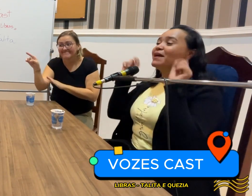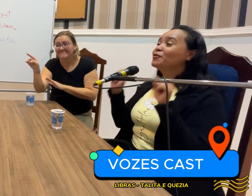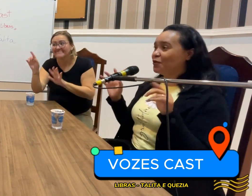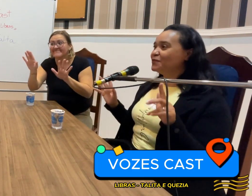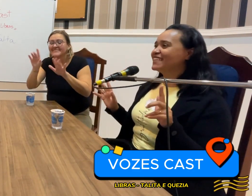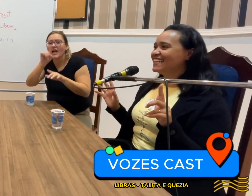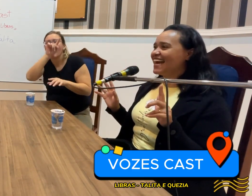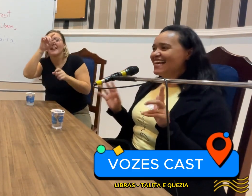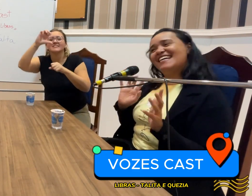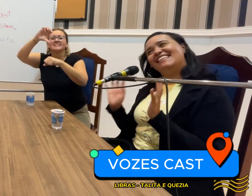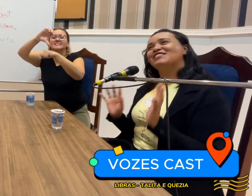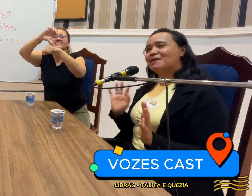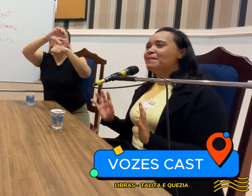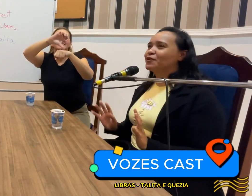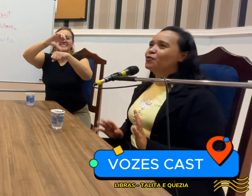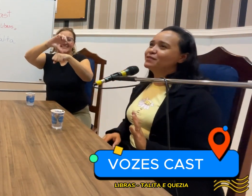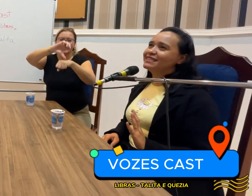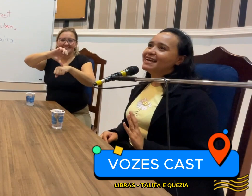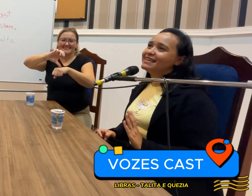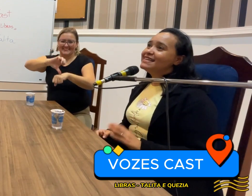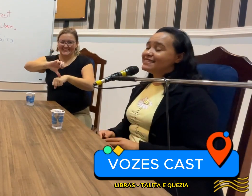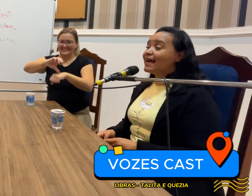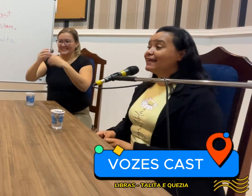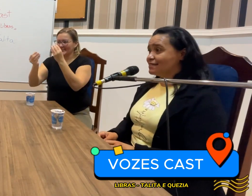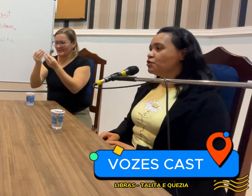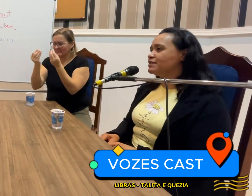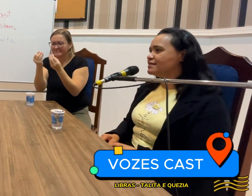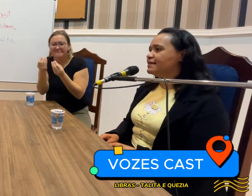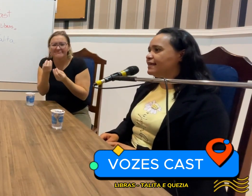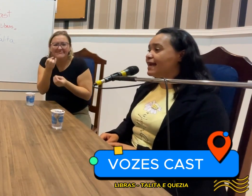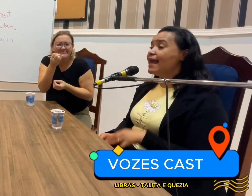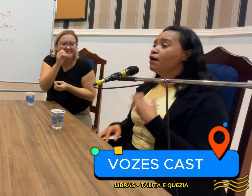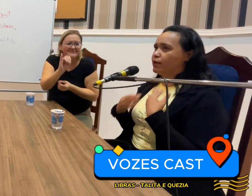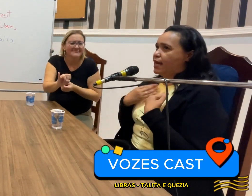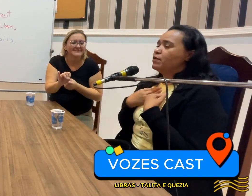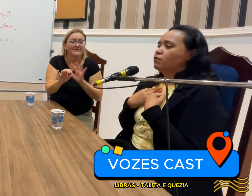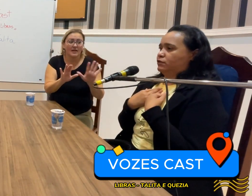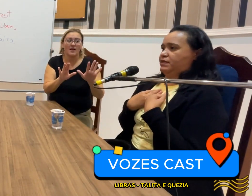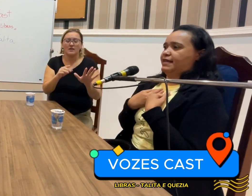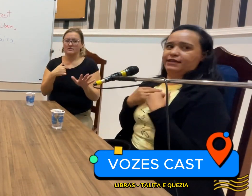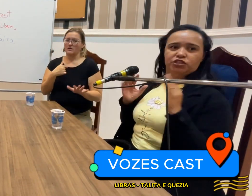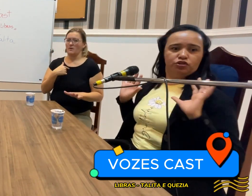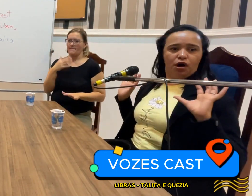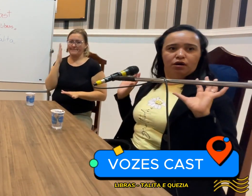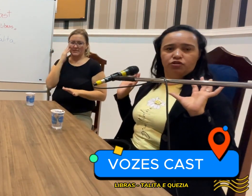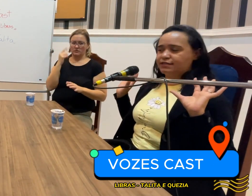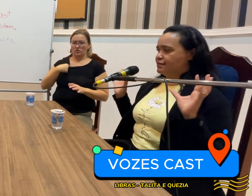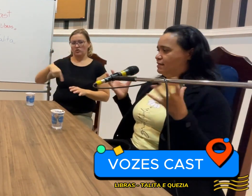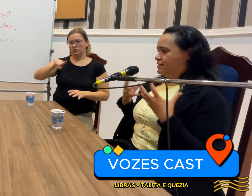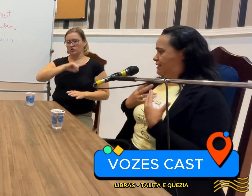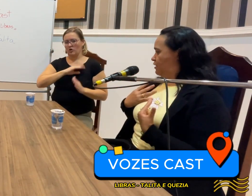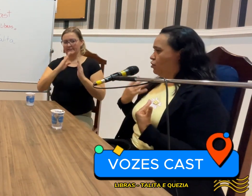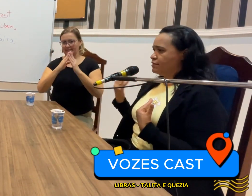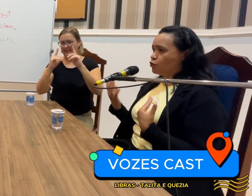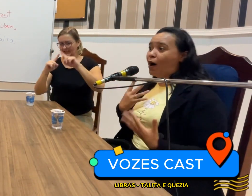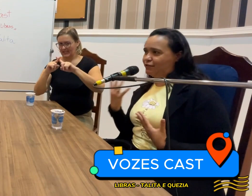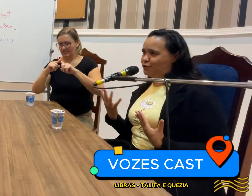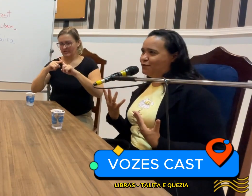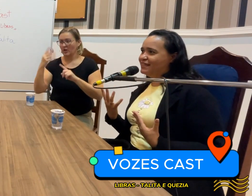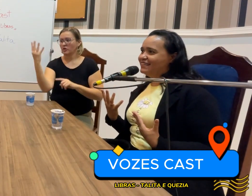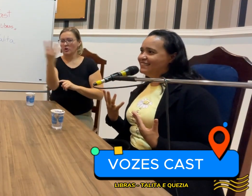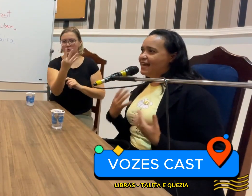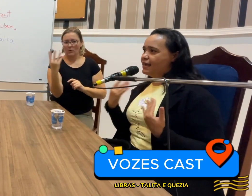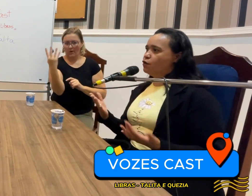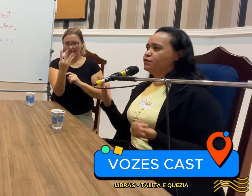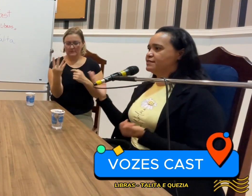Deixa essa pergunta, já né? temos, né? Deixa essa pergunta, né? Provavelmente. Será que as nossas igrejas... Eu enquanto igreja, nós que estamos aqui, nós